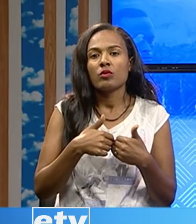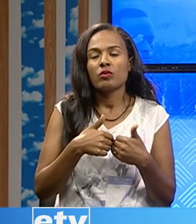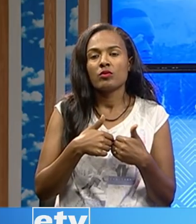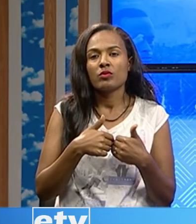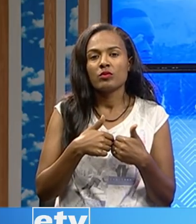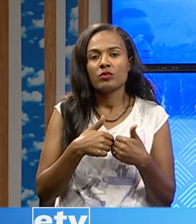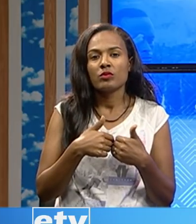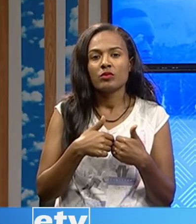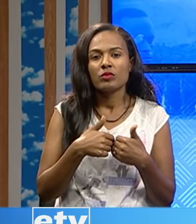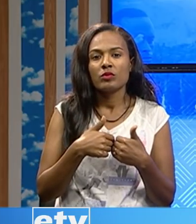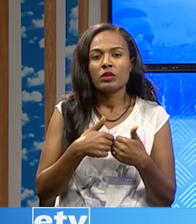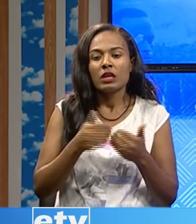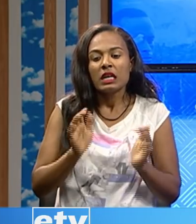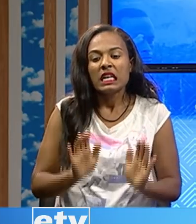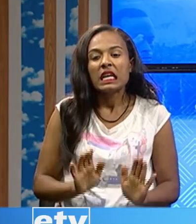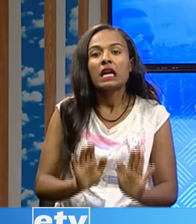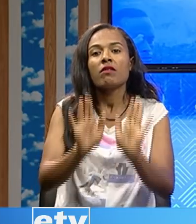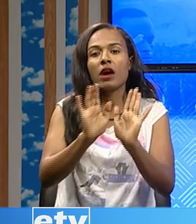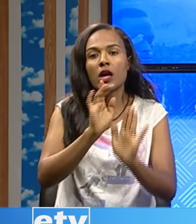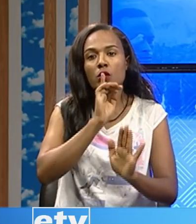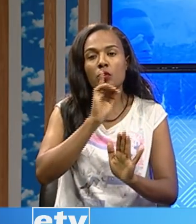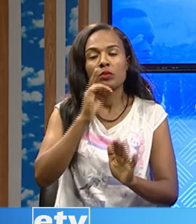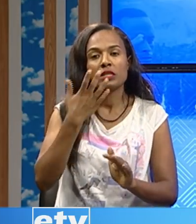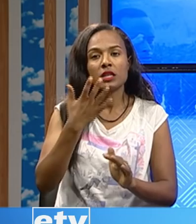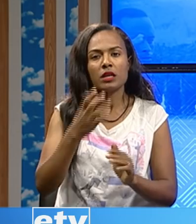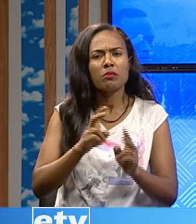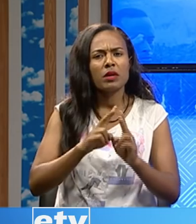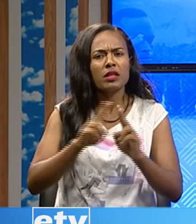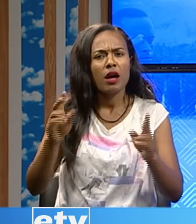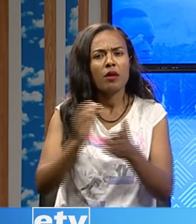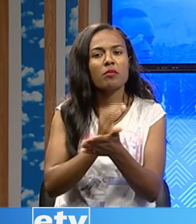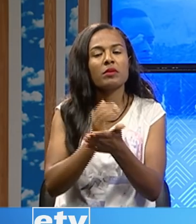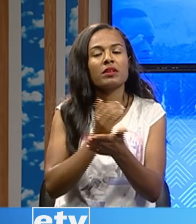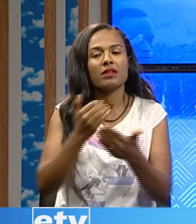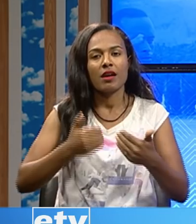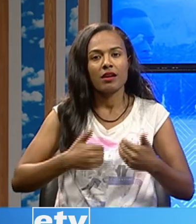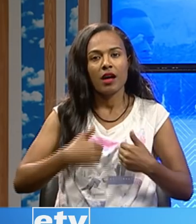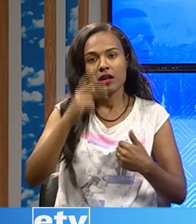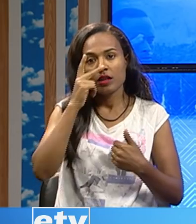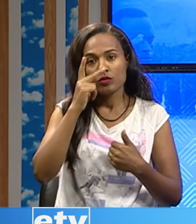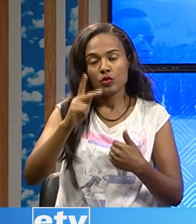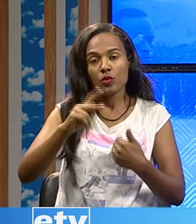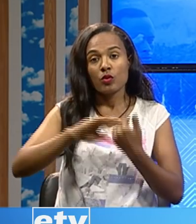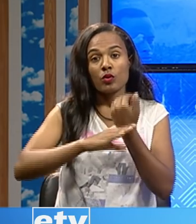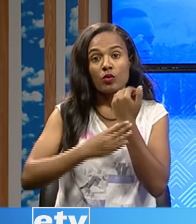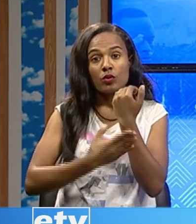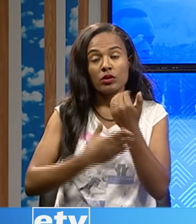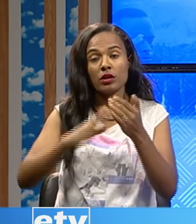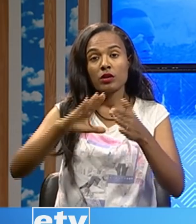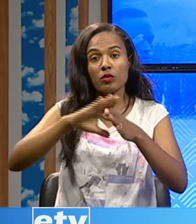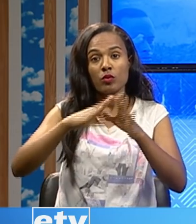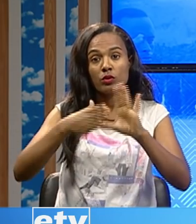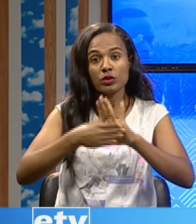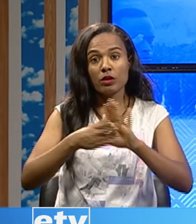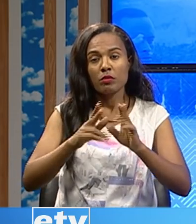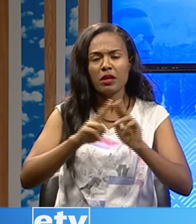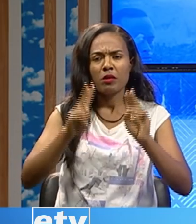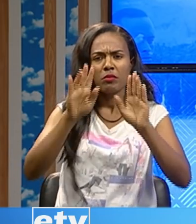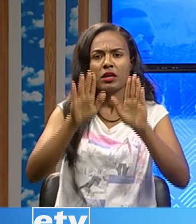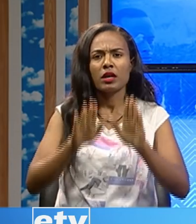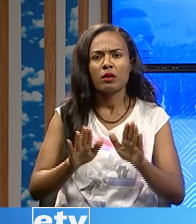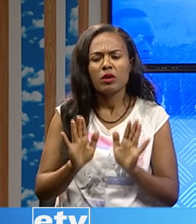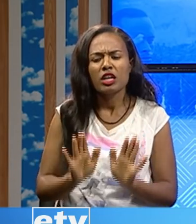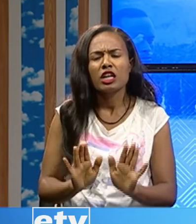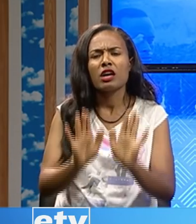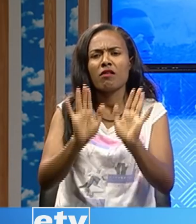ነው ሊገፋን ነው መሰለን በጣም ምርት አለ ዘንድሮ አይታችሁ ከሆነ ጎጃም ጎንደር ምናምን አርሲ በጣም ይገርም ነው እና